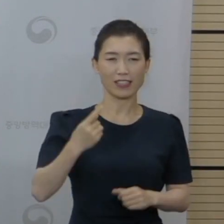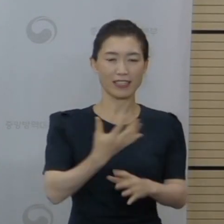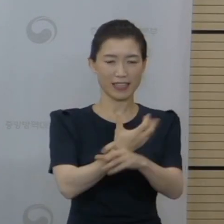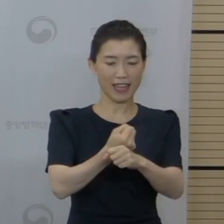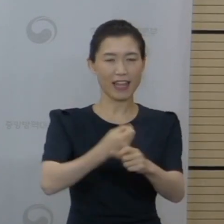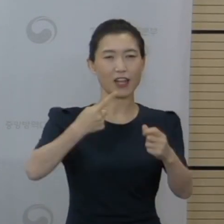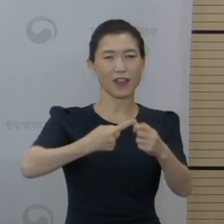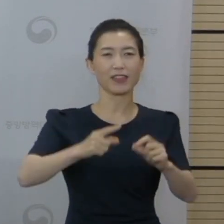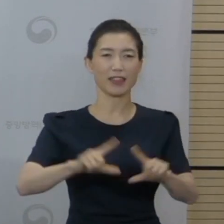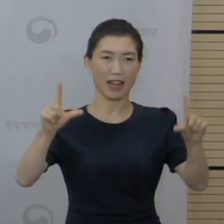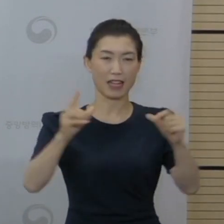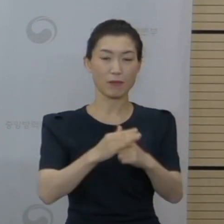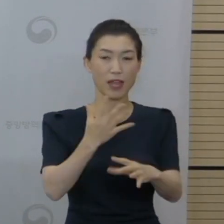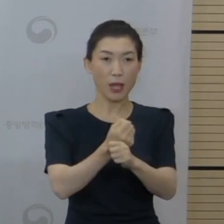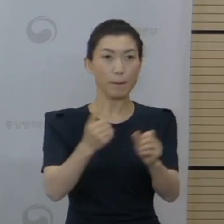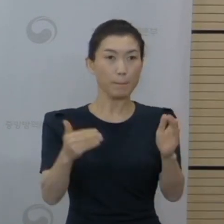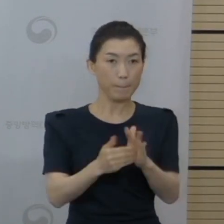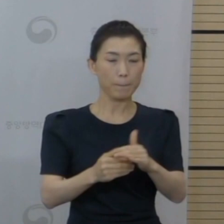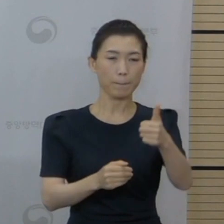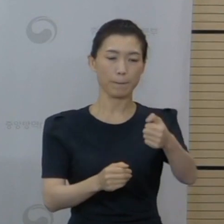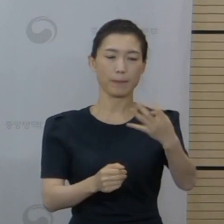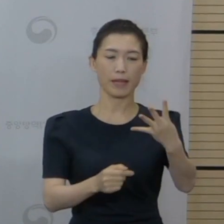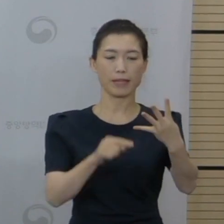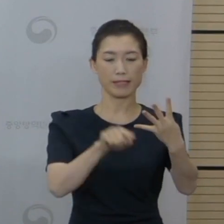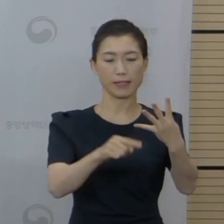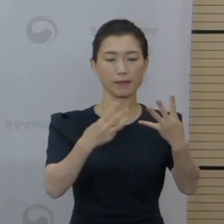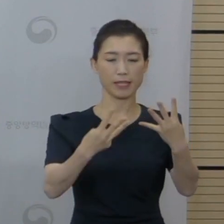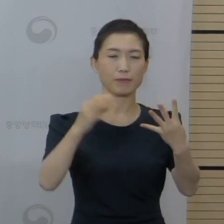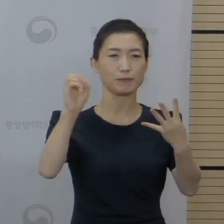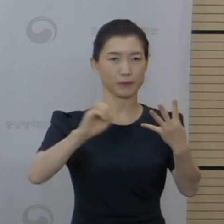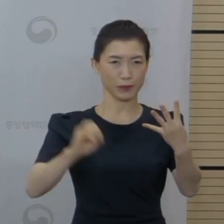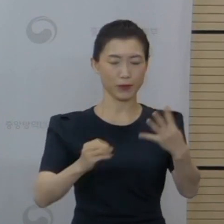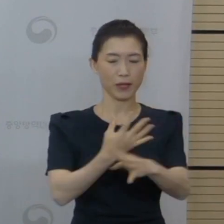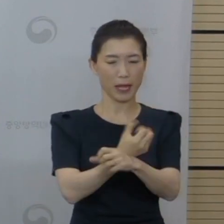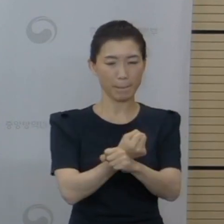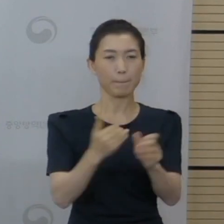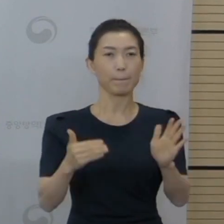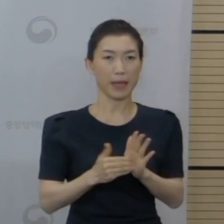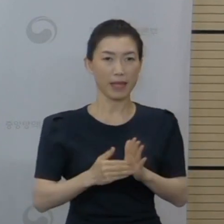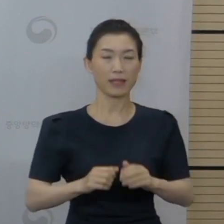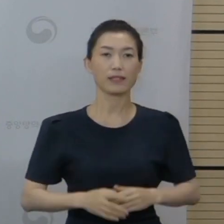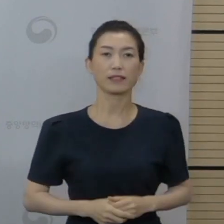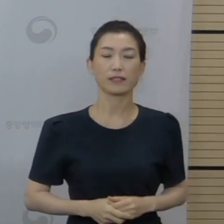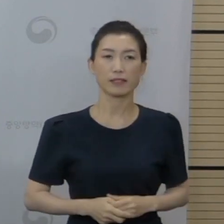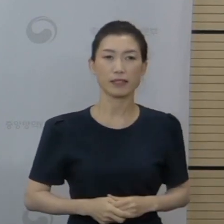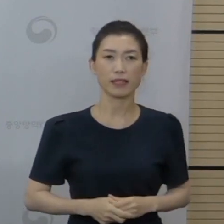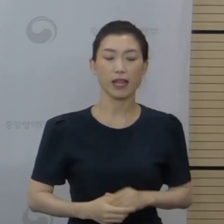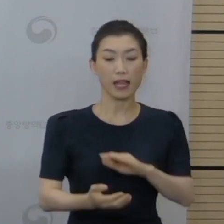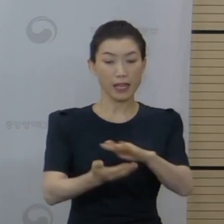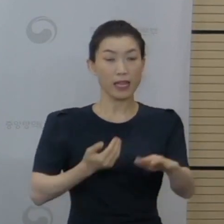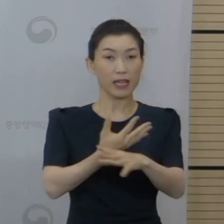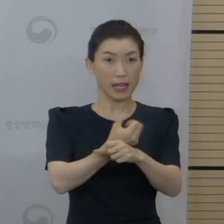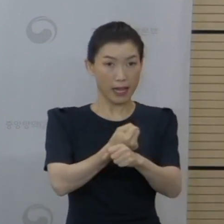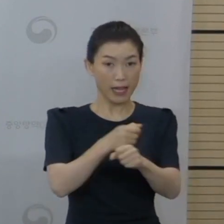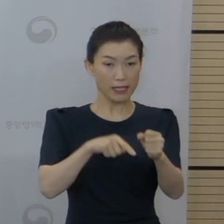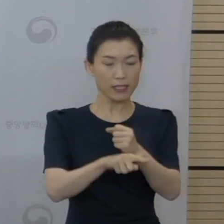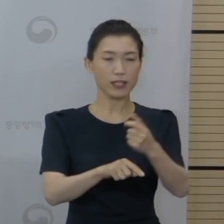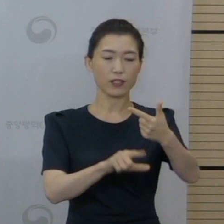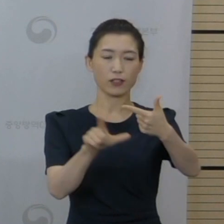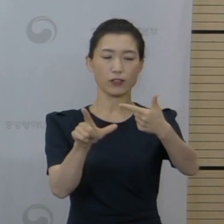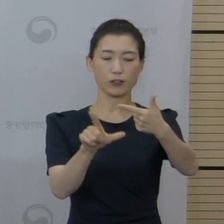사전 예약은 54.3%가 예약을 완료하셨습니다. 사전 예약은 6월